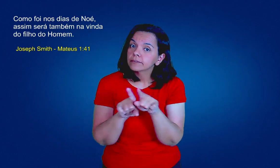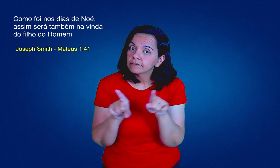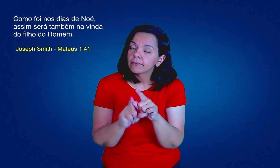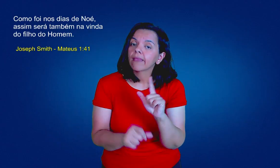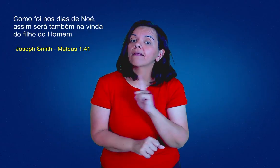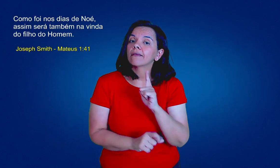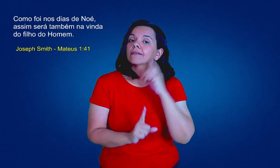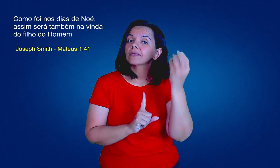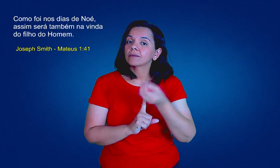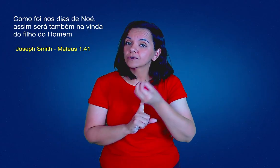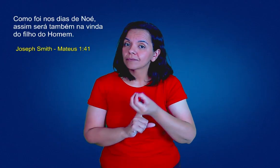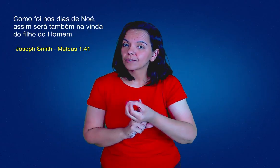assim.